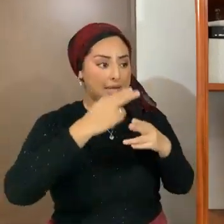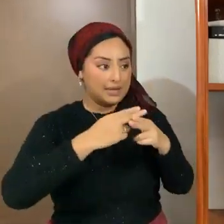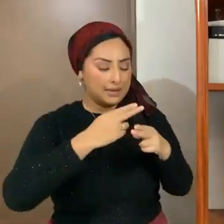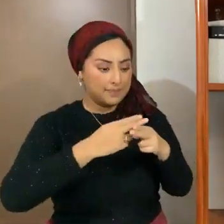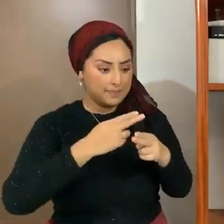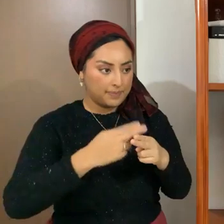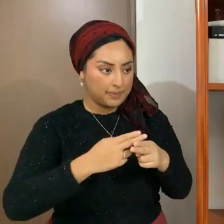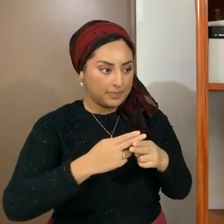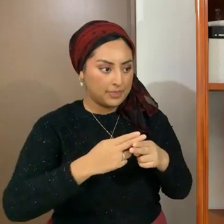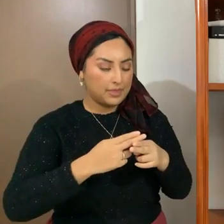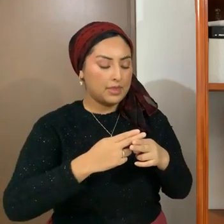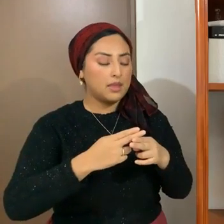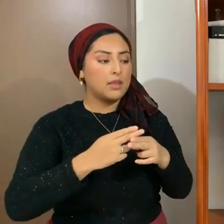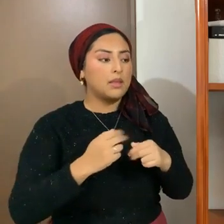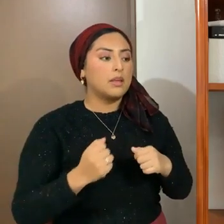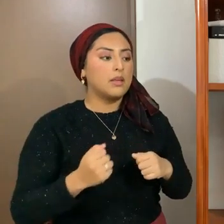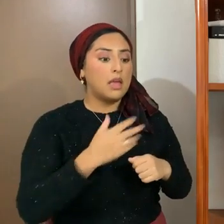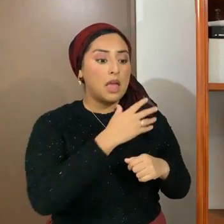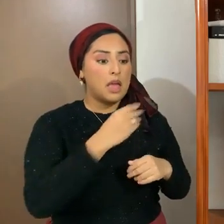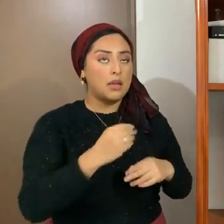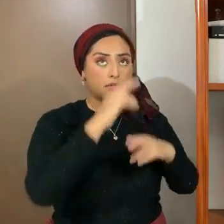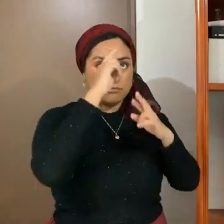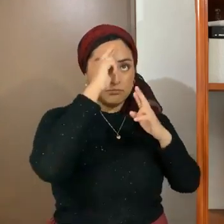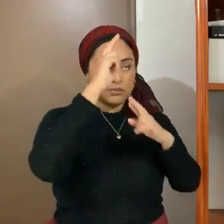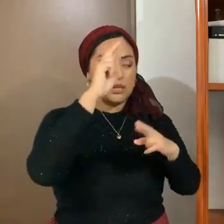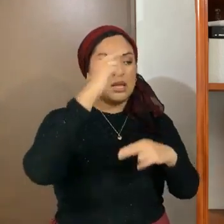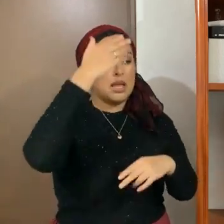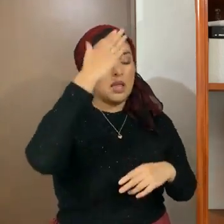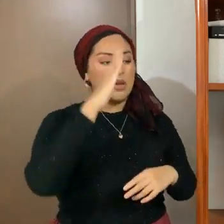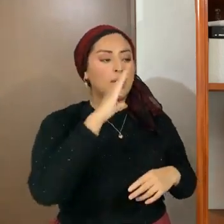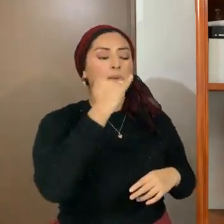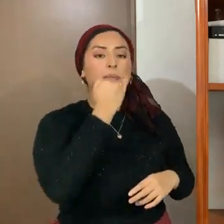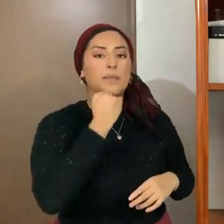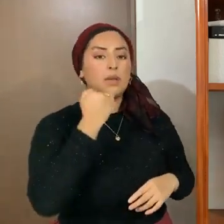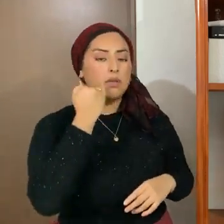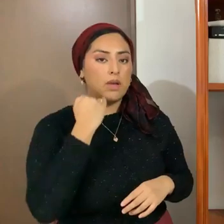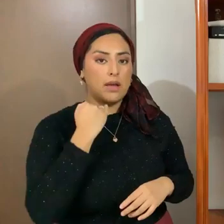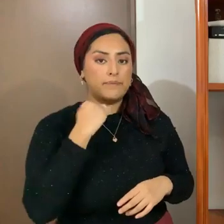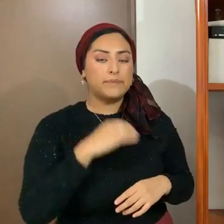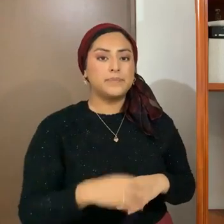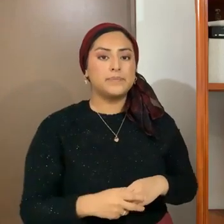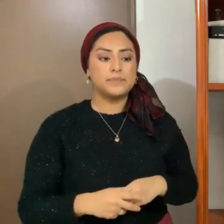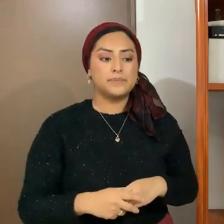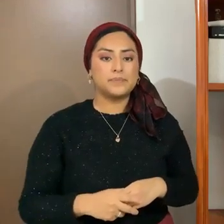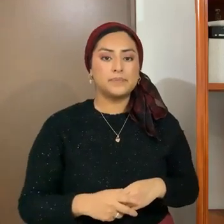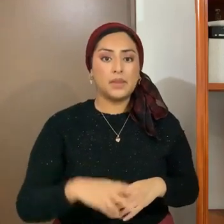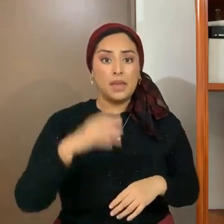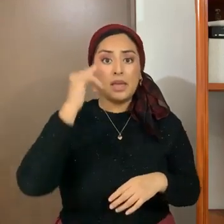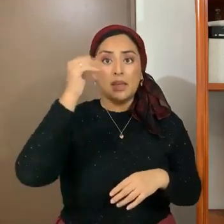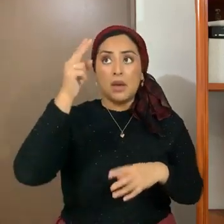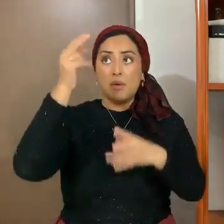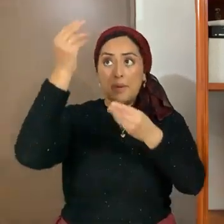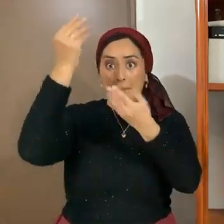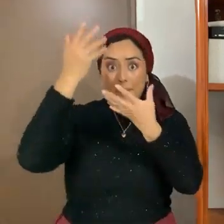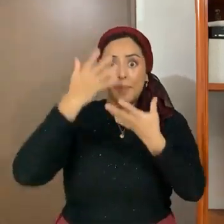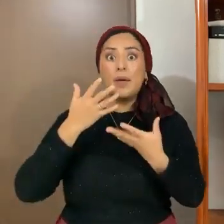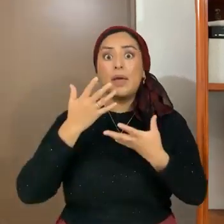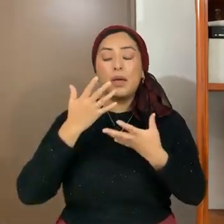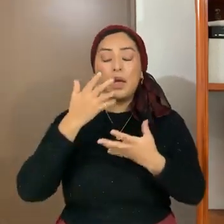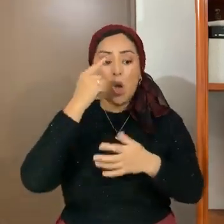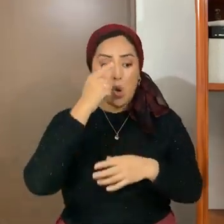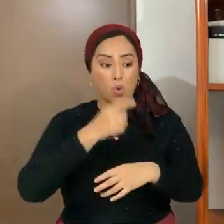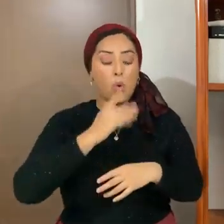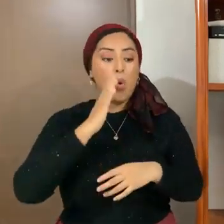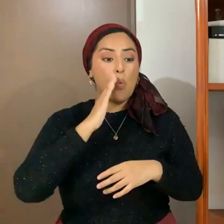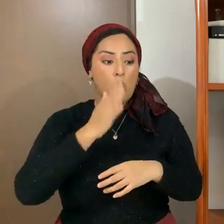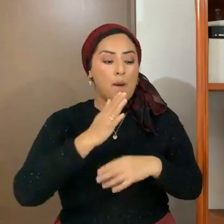y santificarán al santo de Jacob, y temerán al Elohim de Israel. Entonces, nos confirma la liberación,